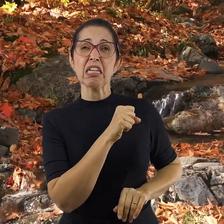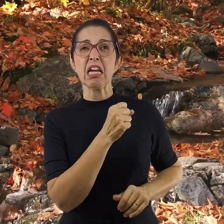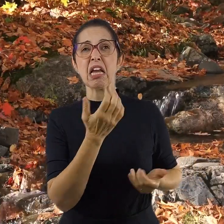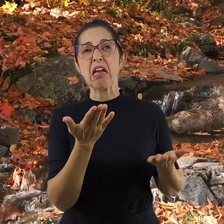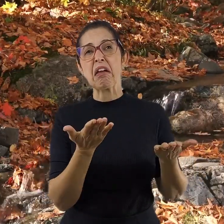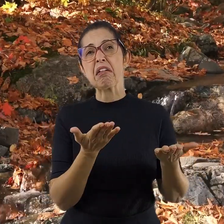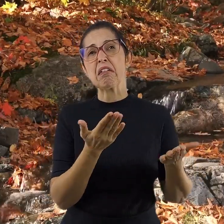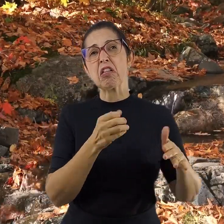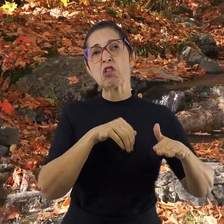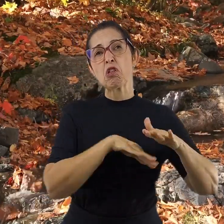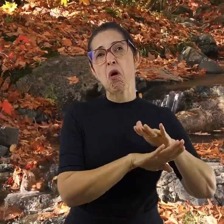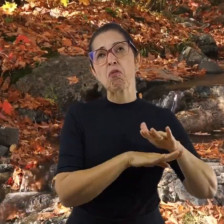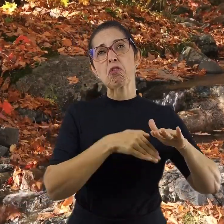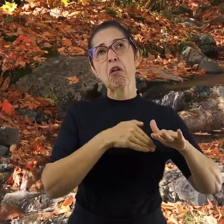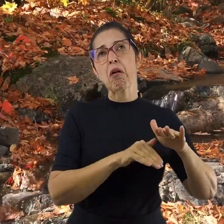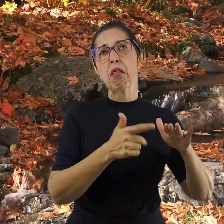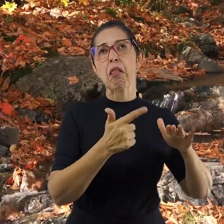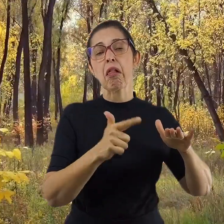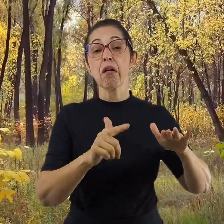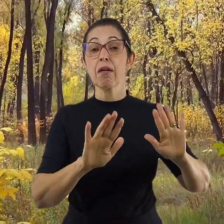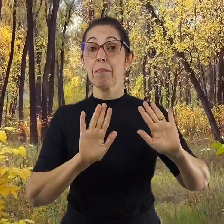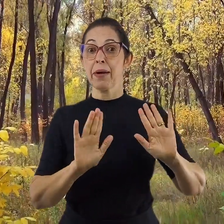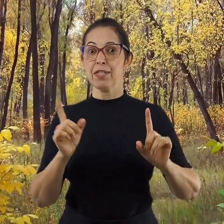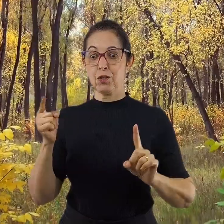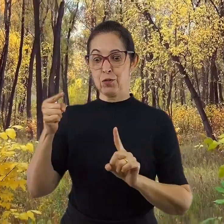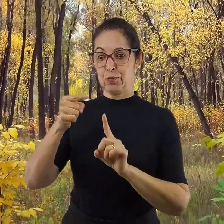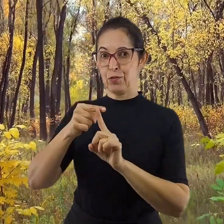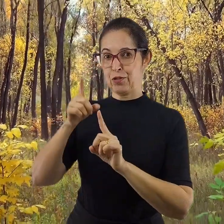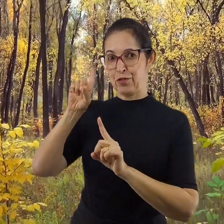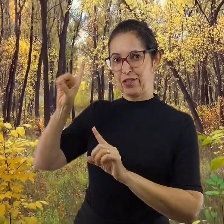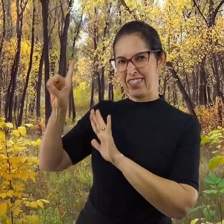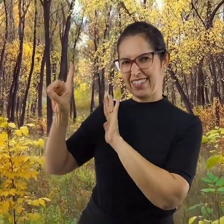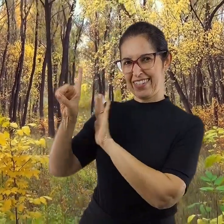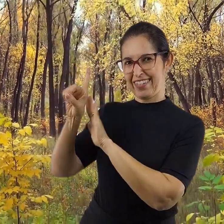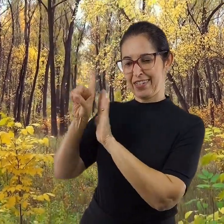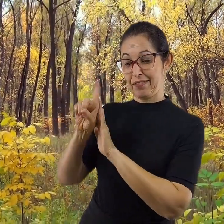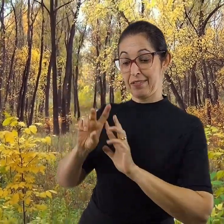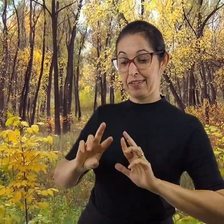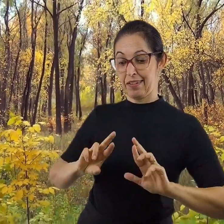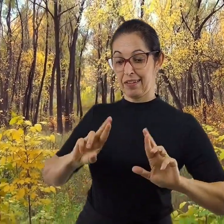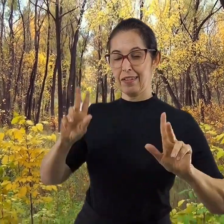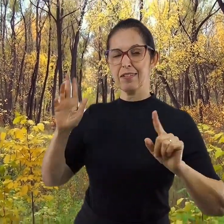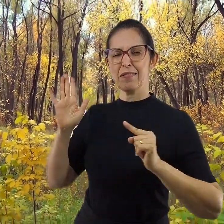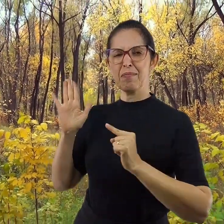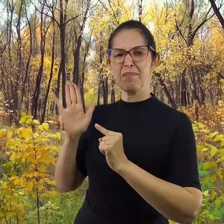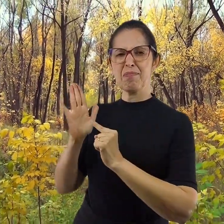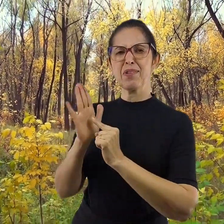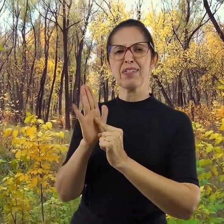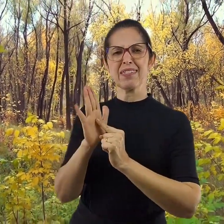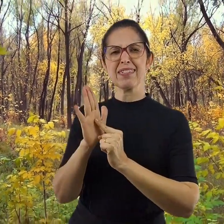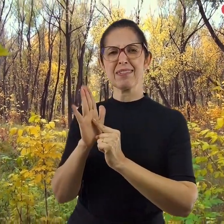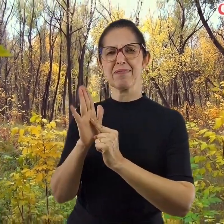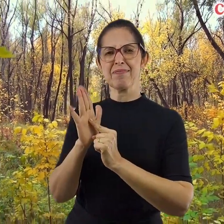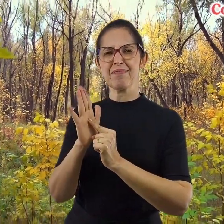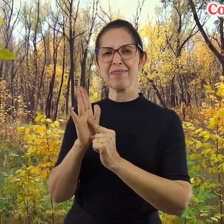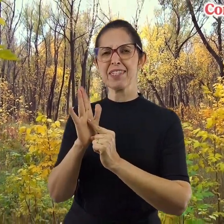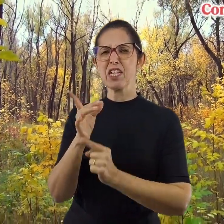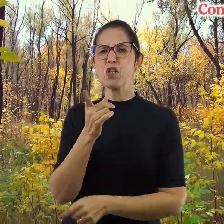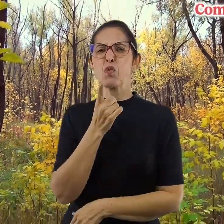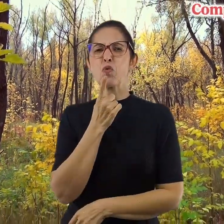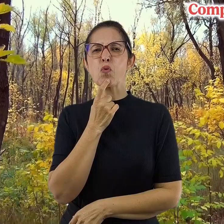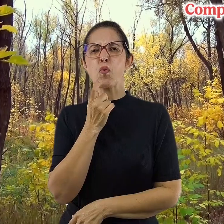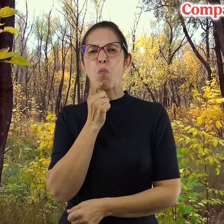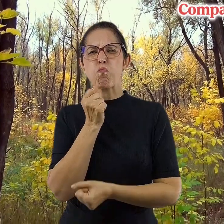vício. Mas o propósito de Deus não era esse. O propósito de Deus era mostrar o valor que Ele dava ao